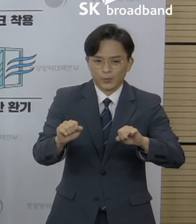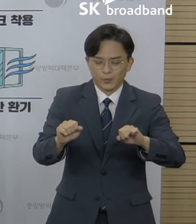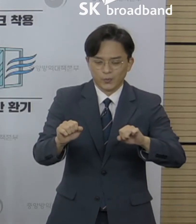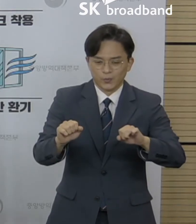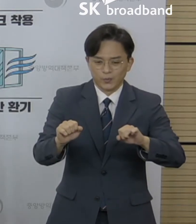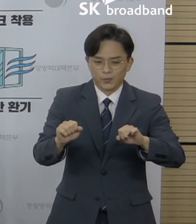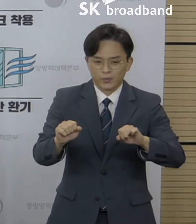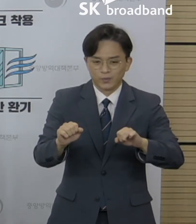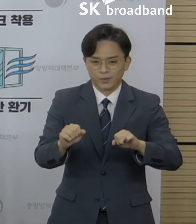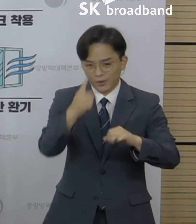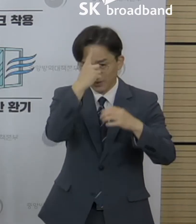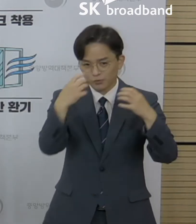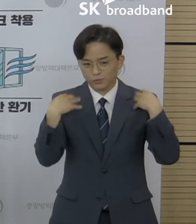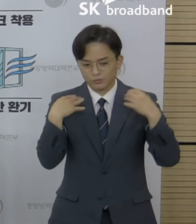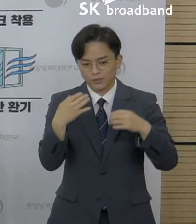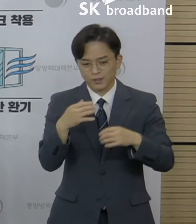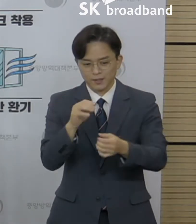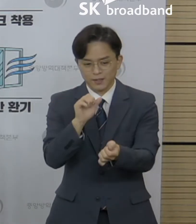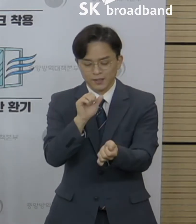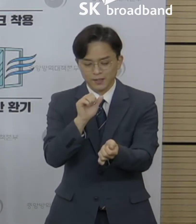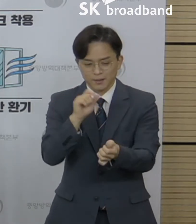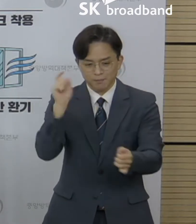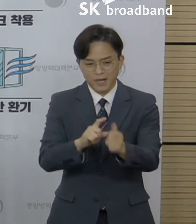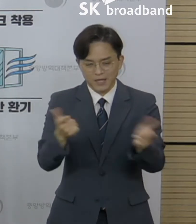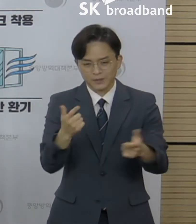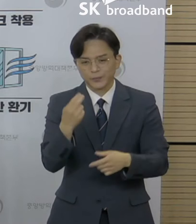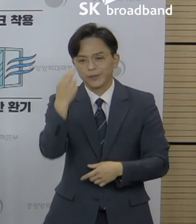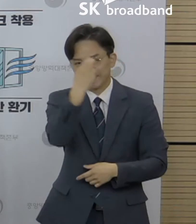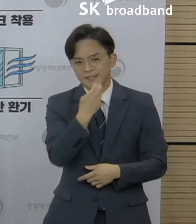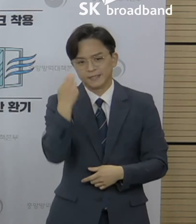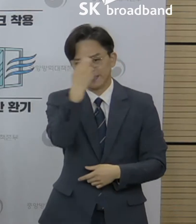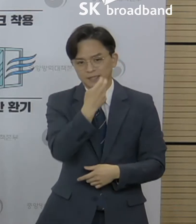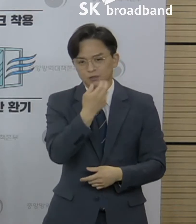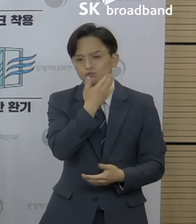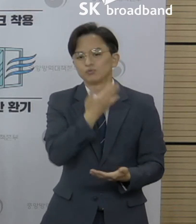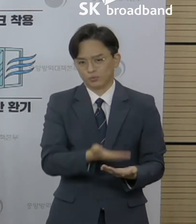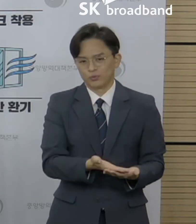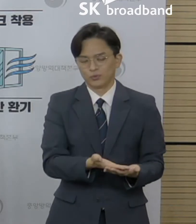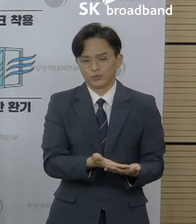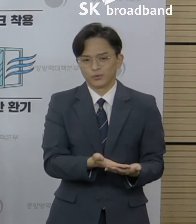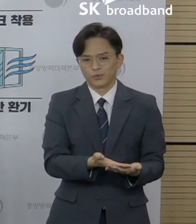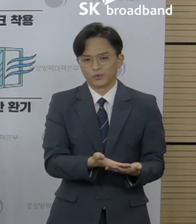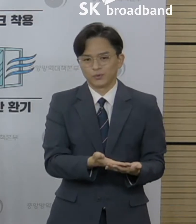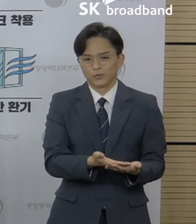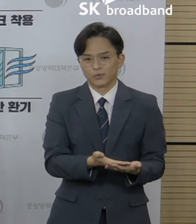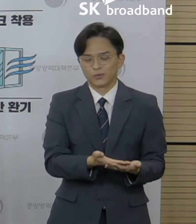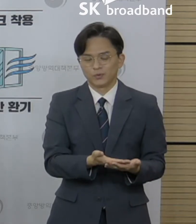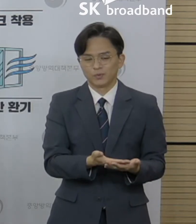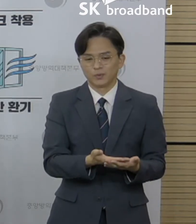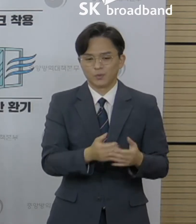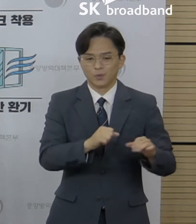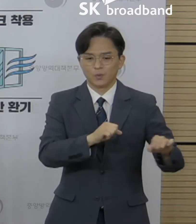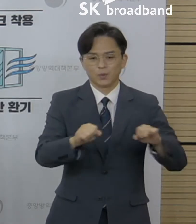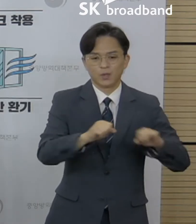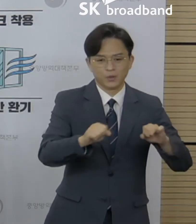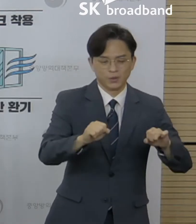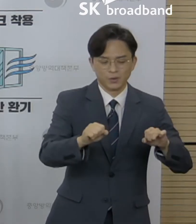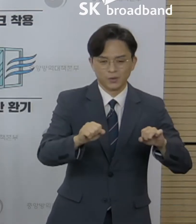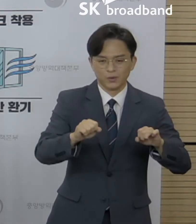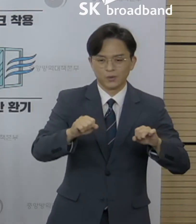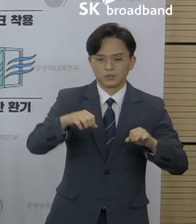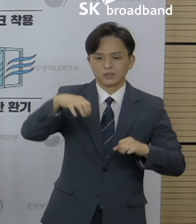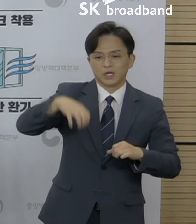활동을 관리하는 것이 매우 중요한 시기를 맞았습니다. 그러한 활동이나 장소, 상황은 이미